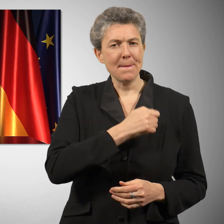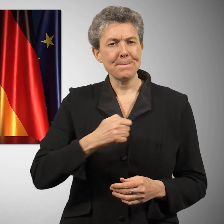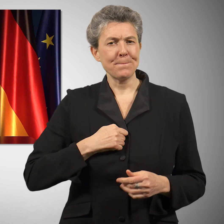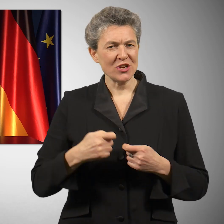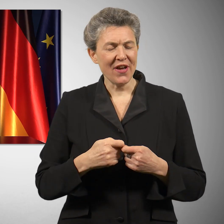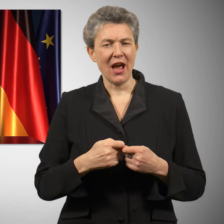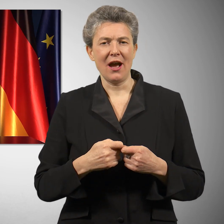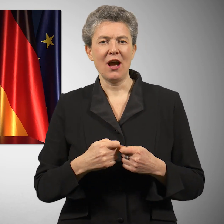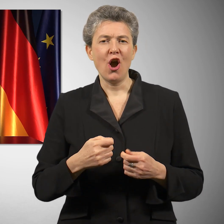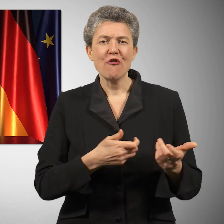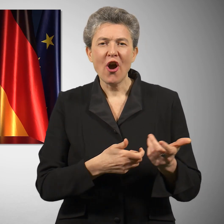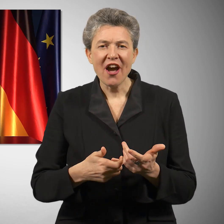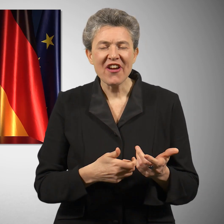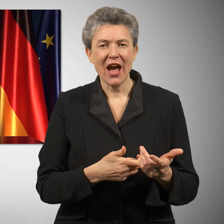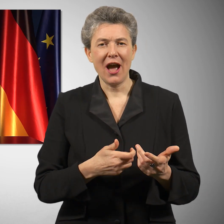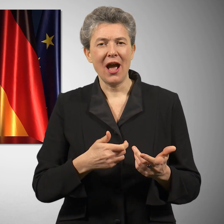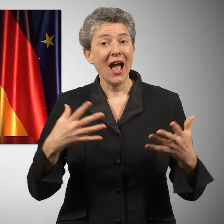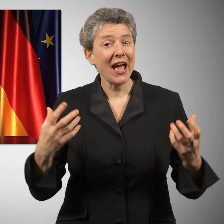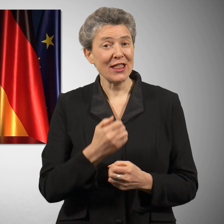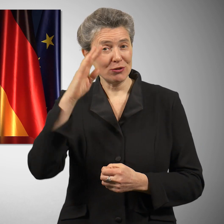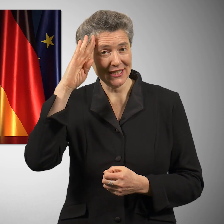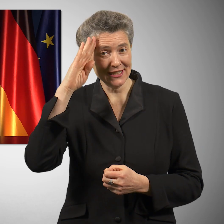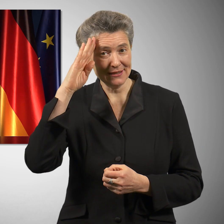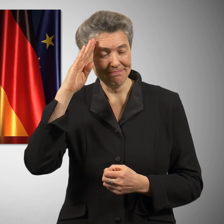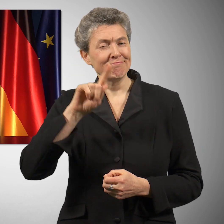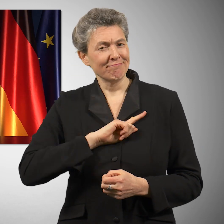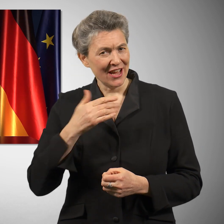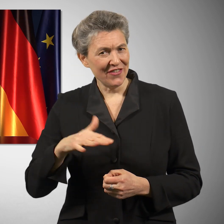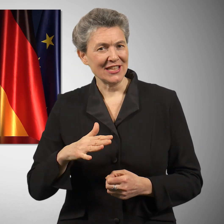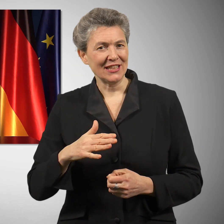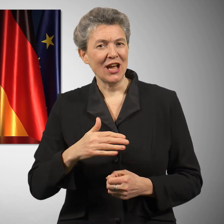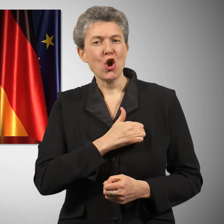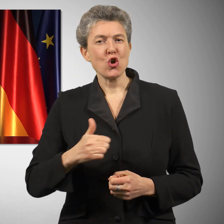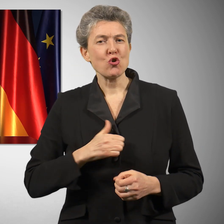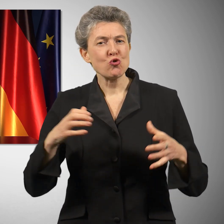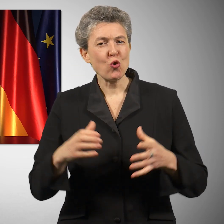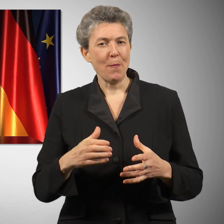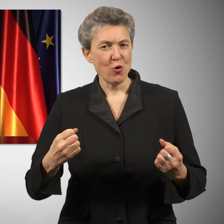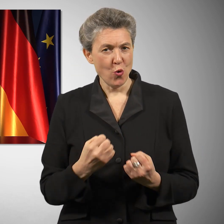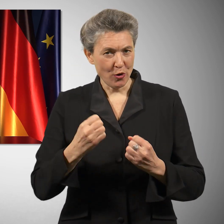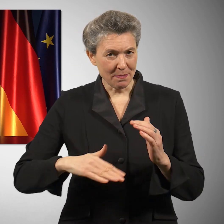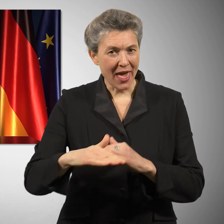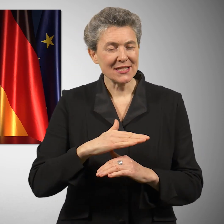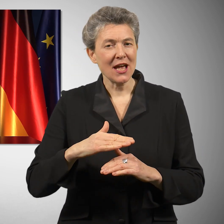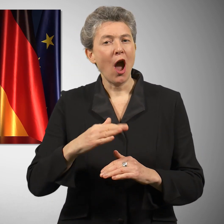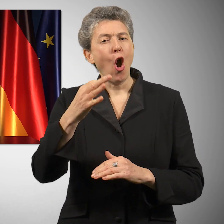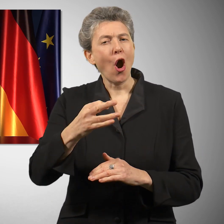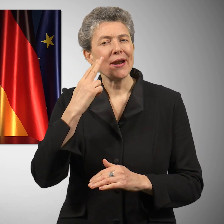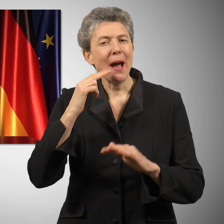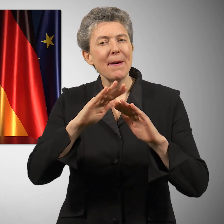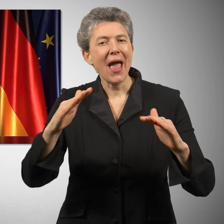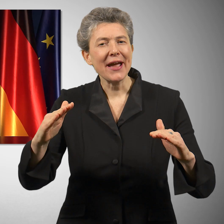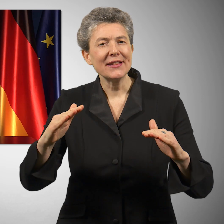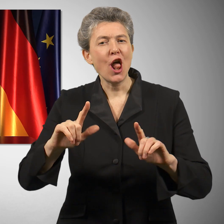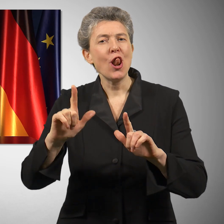oder bei der Bundeswehr, in unseren Feuerwehren oder bei den Rettungsdiensten. Auf einem Truppenübungsplatz in Bergen